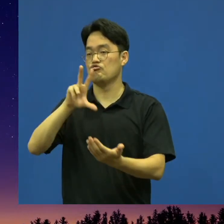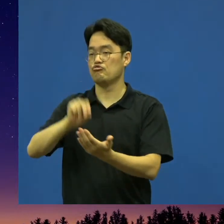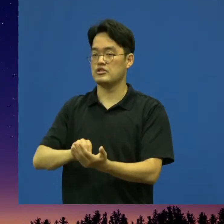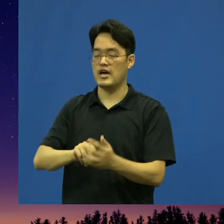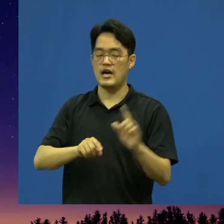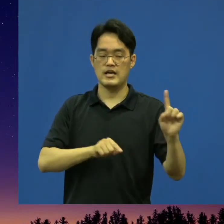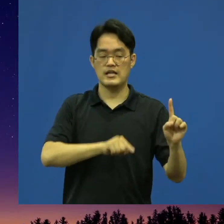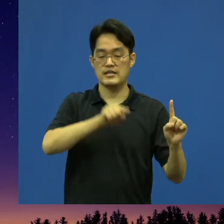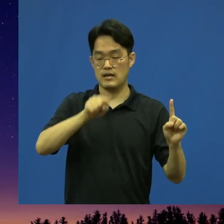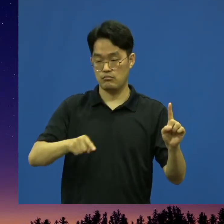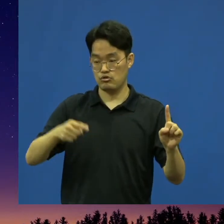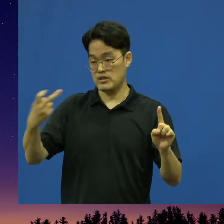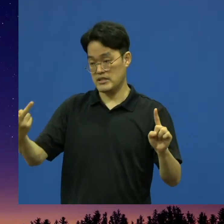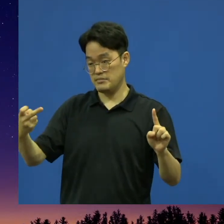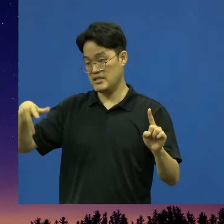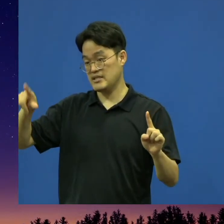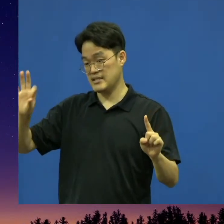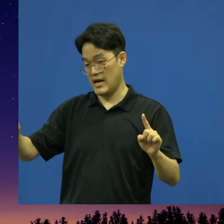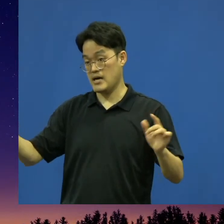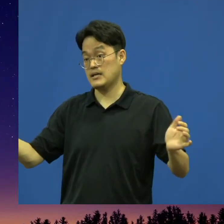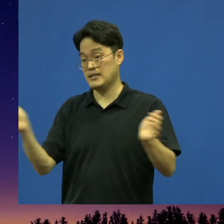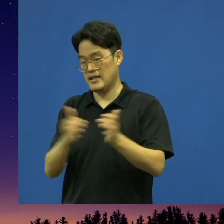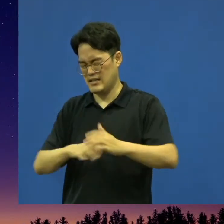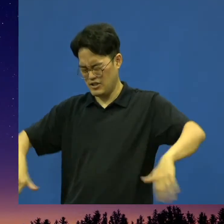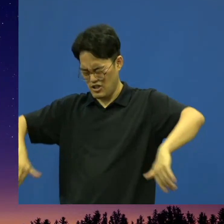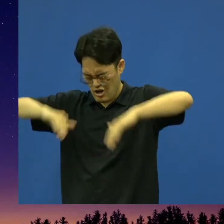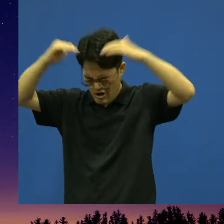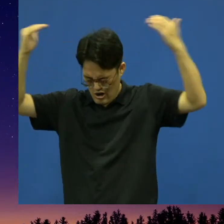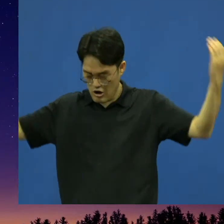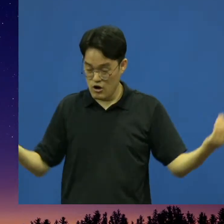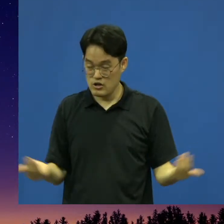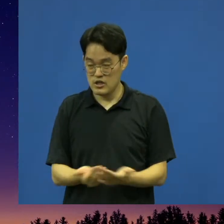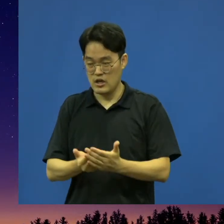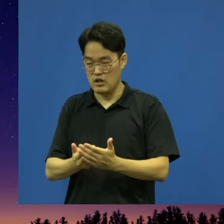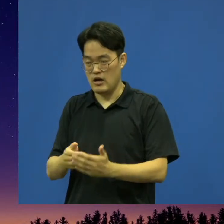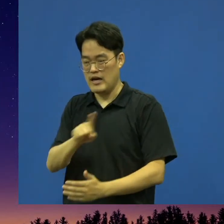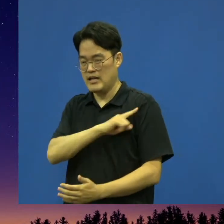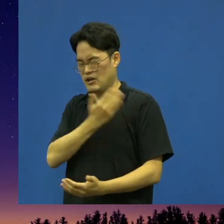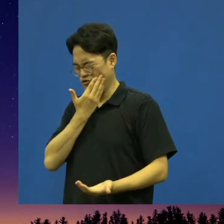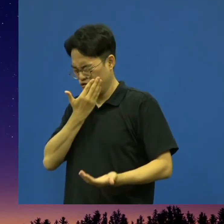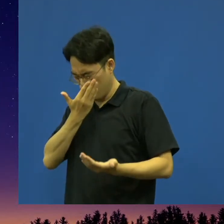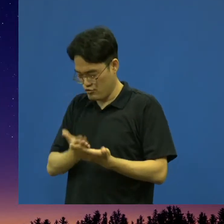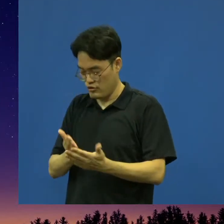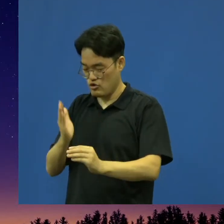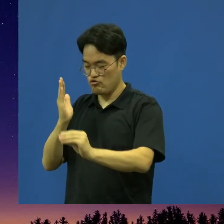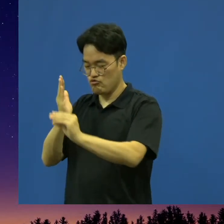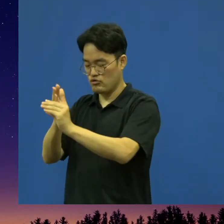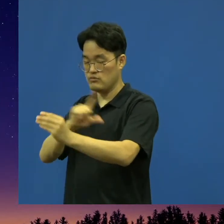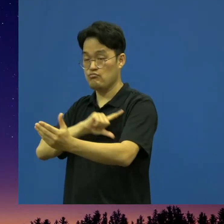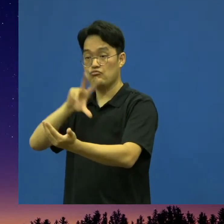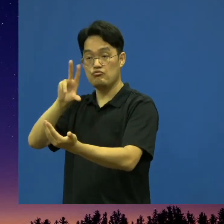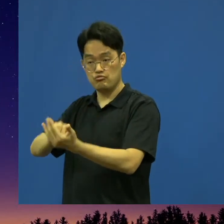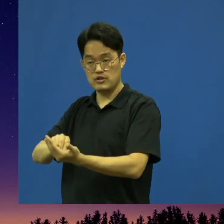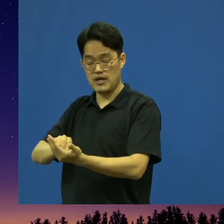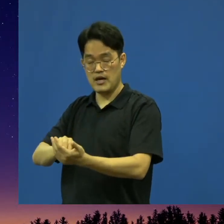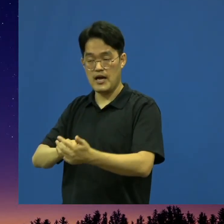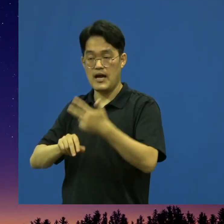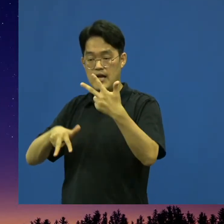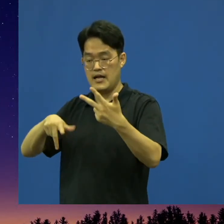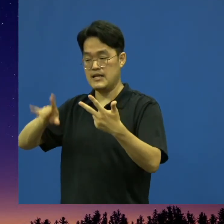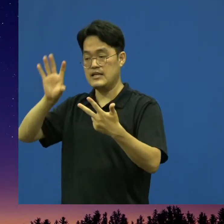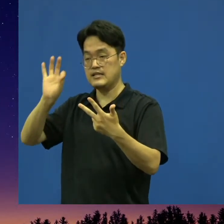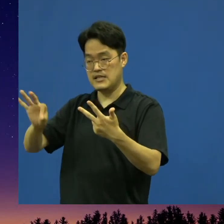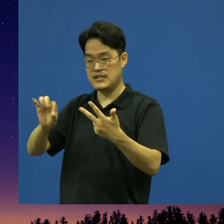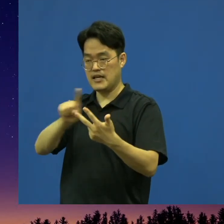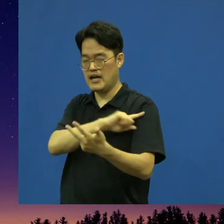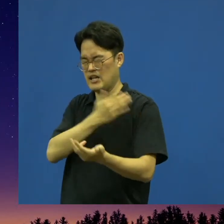1장부터 다니엘서 12장까지의 전체를 관통하는 주제, 다니엘서 7장을 관통하는